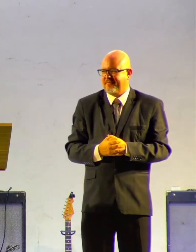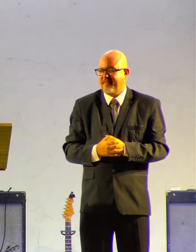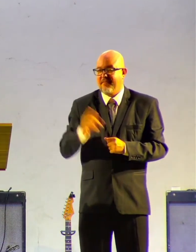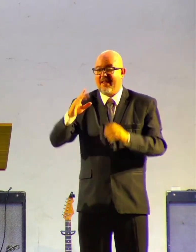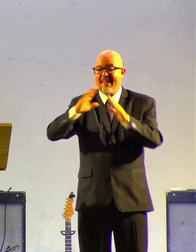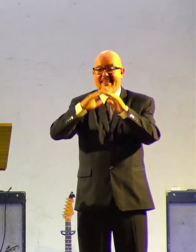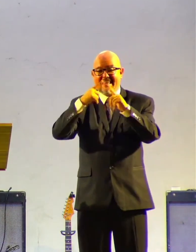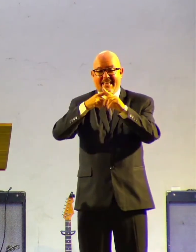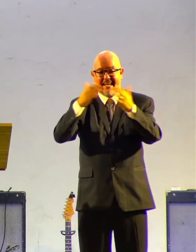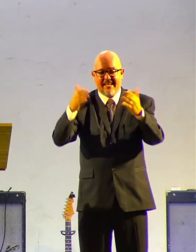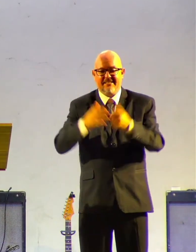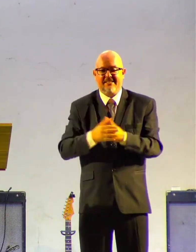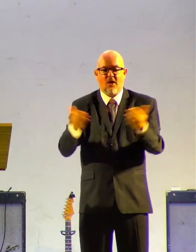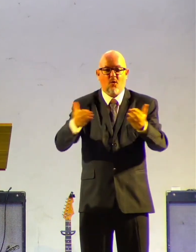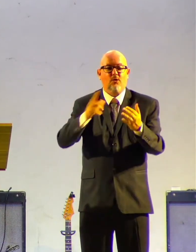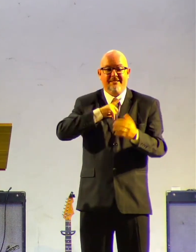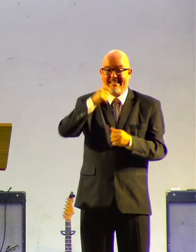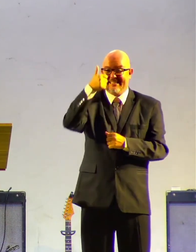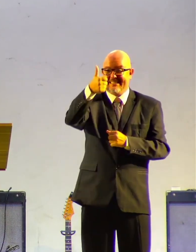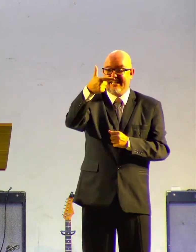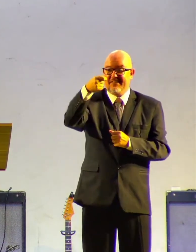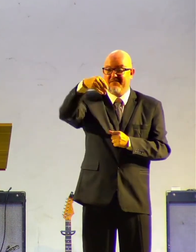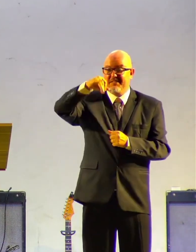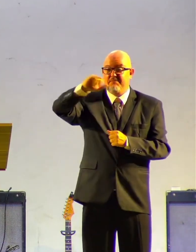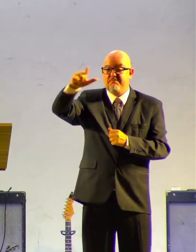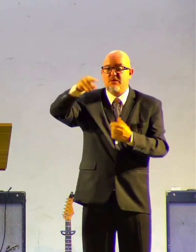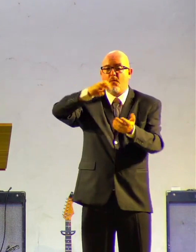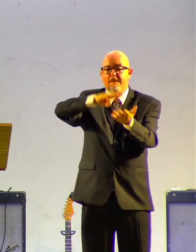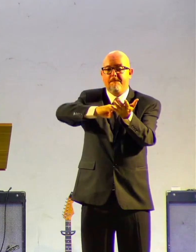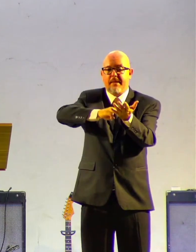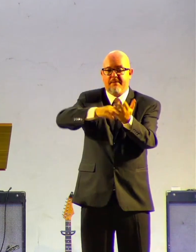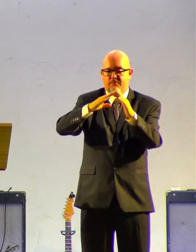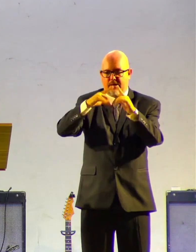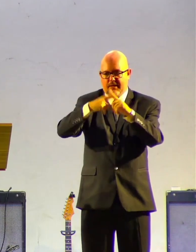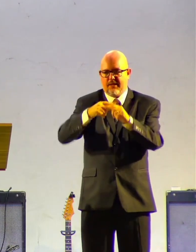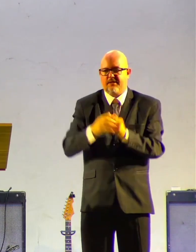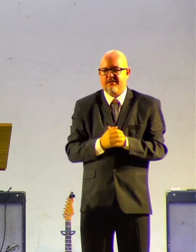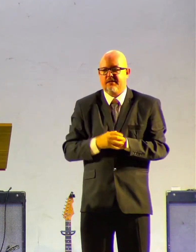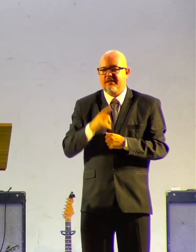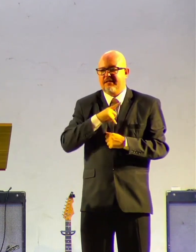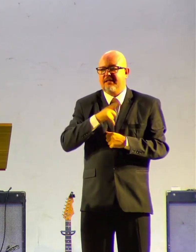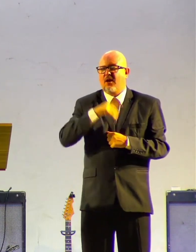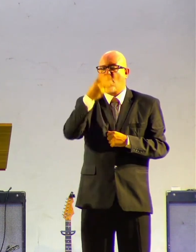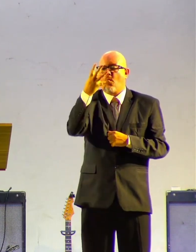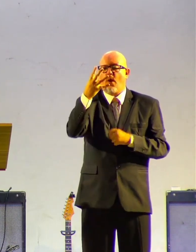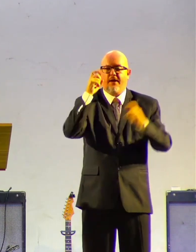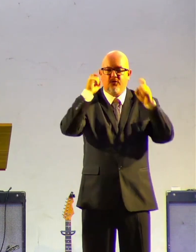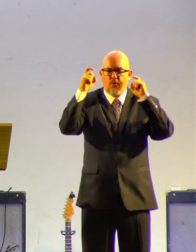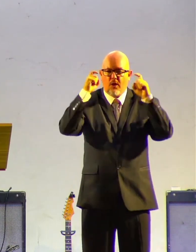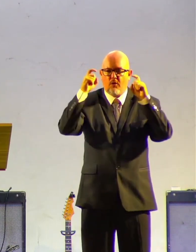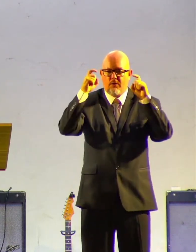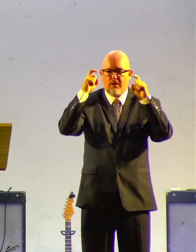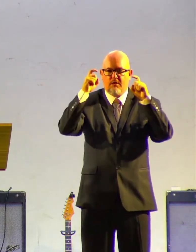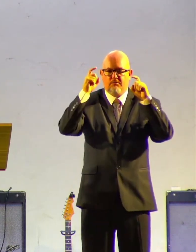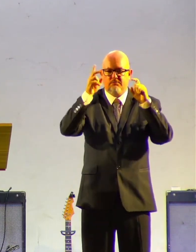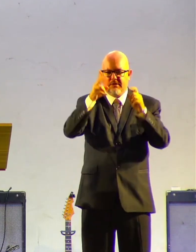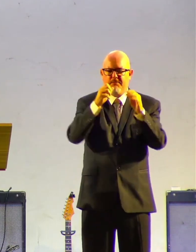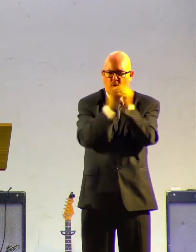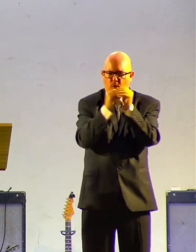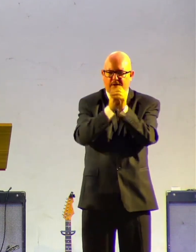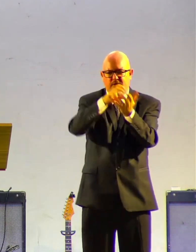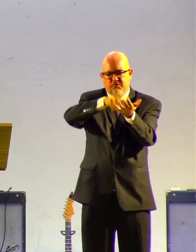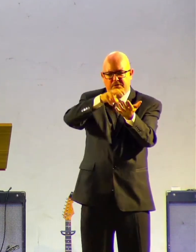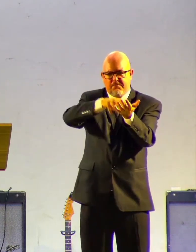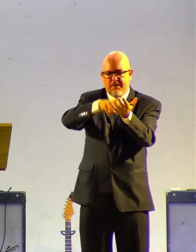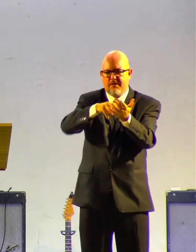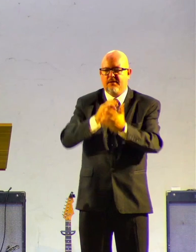Fomos numa igreja que hoje está com 120 mil membros. Aquela igreja tinha 4 reuniões diárias de oração pela